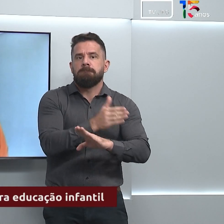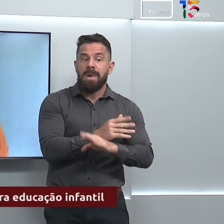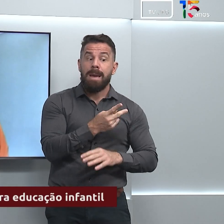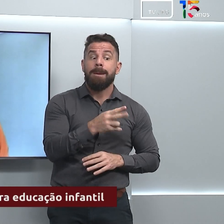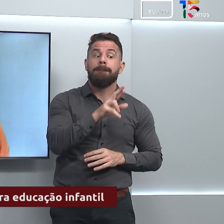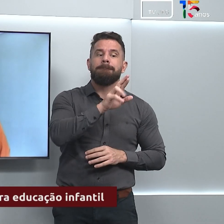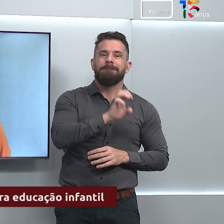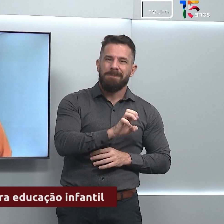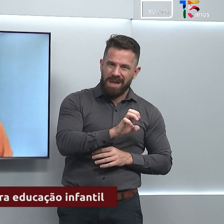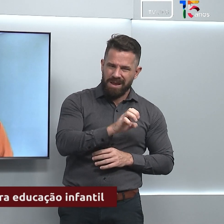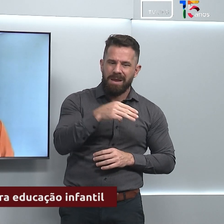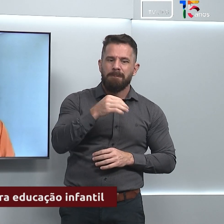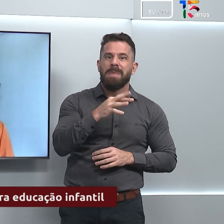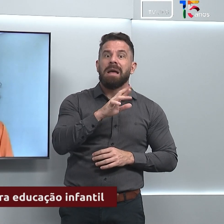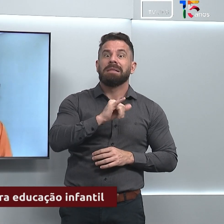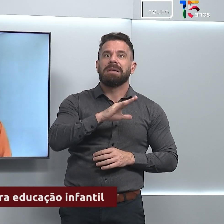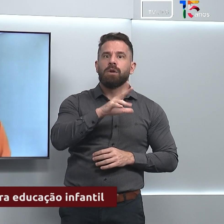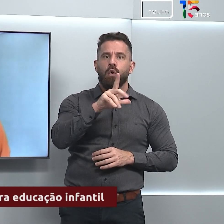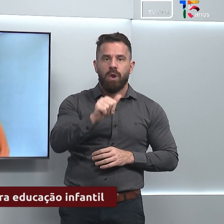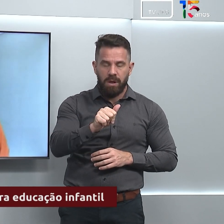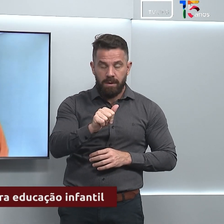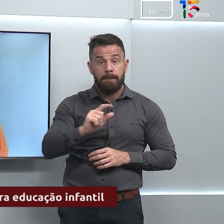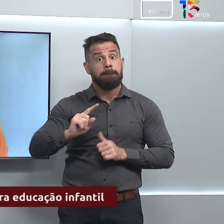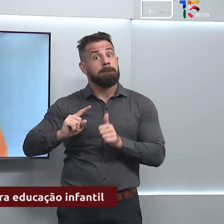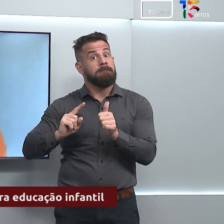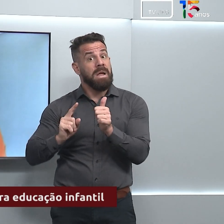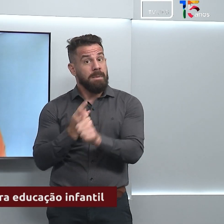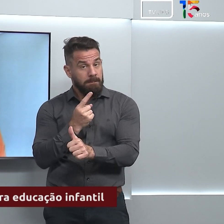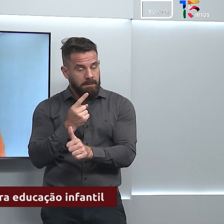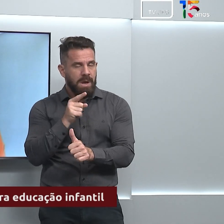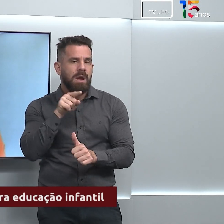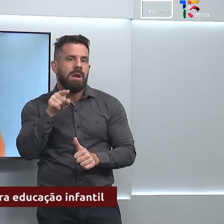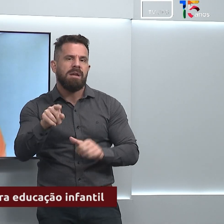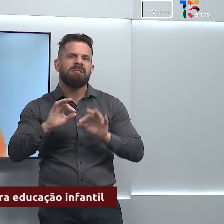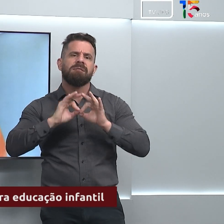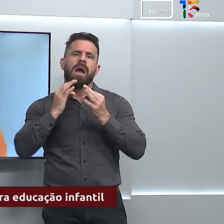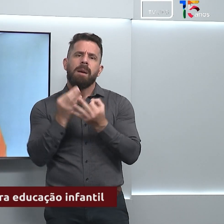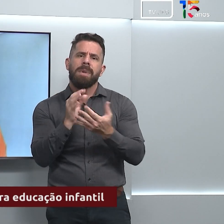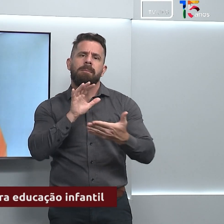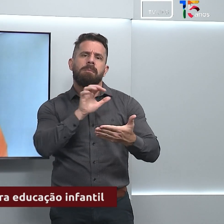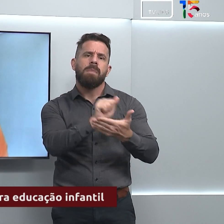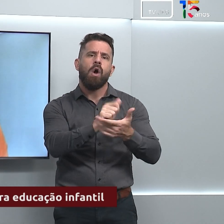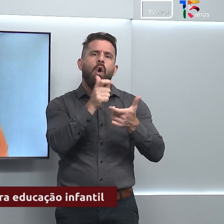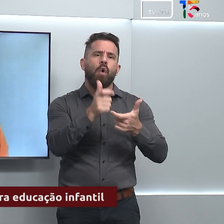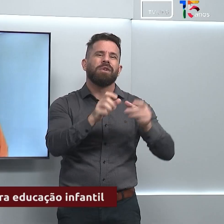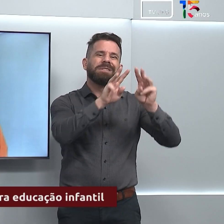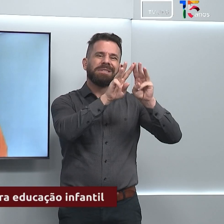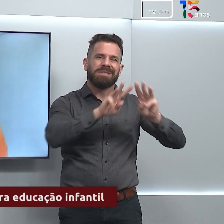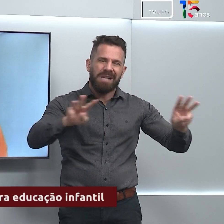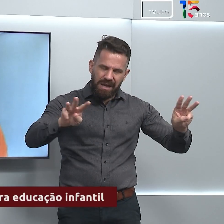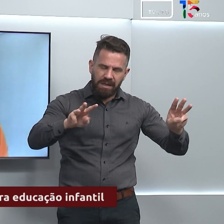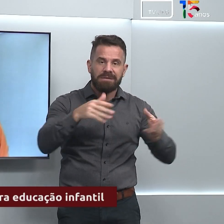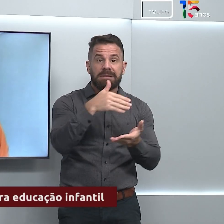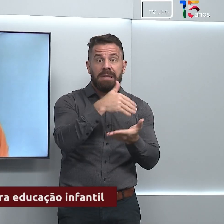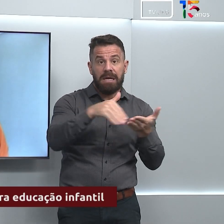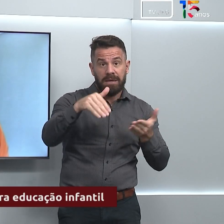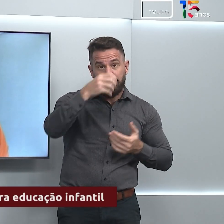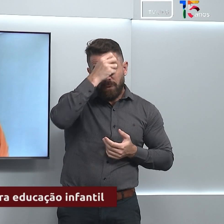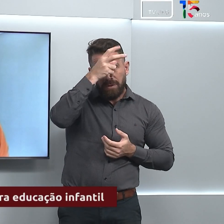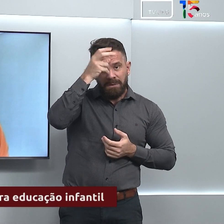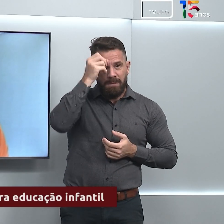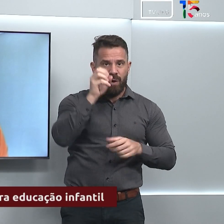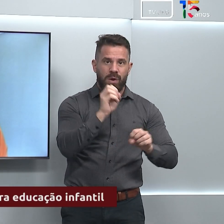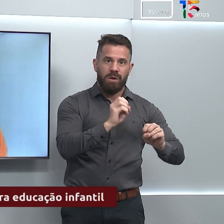deve cadastrar a criança no site da Secretaria Municipal de Educação. Em seguida, depois que tudo for confirmado, a família deve